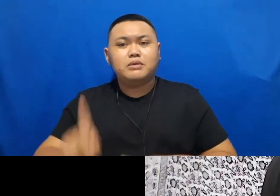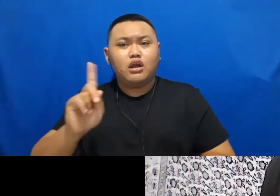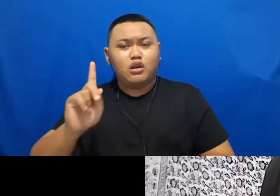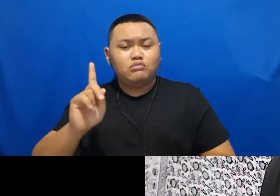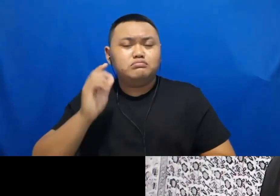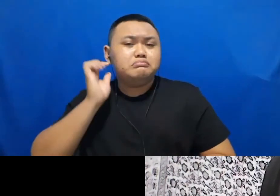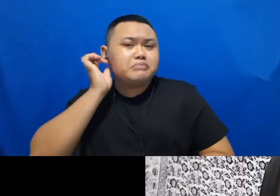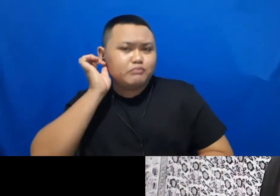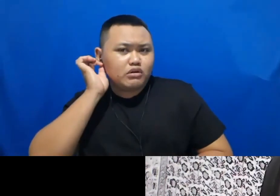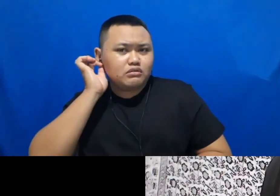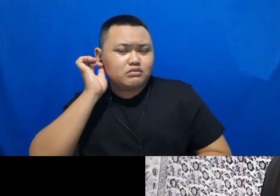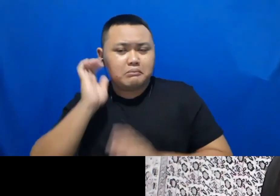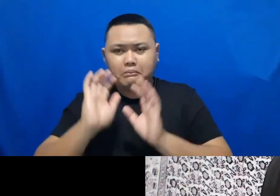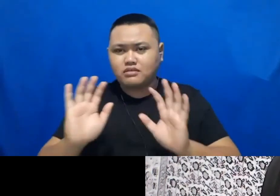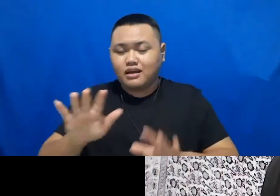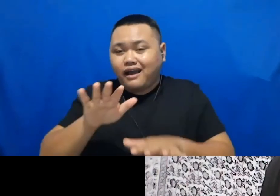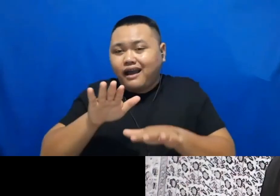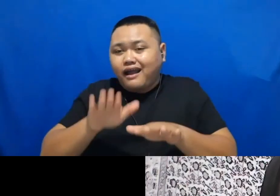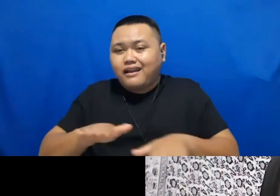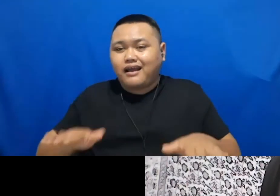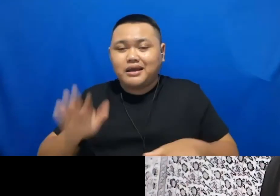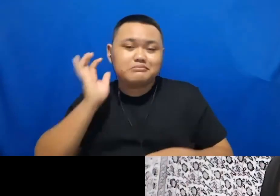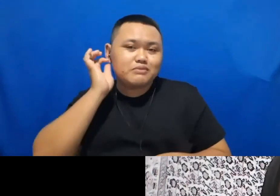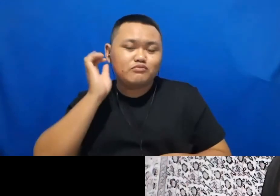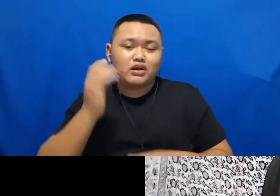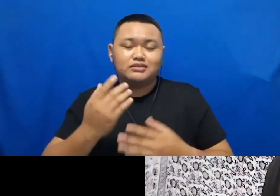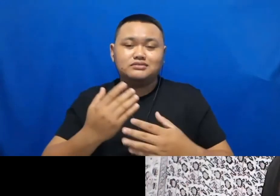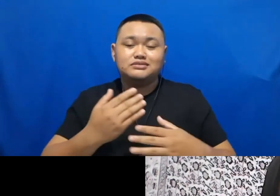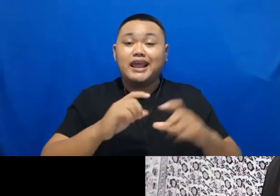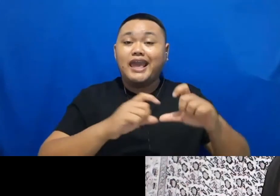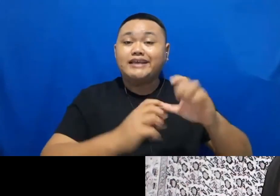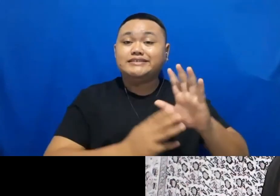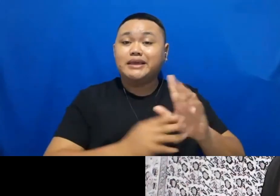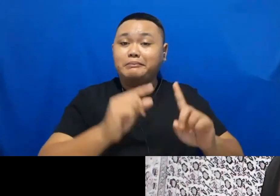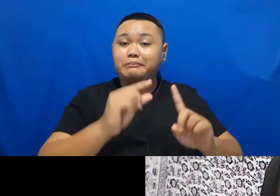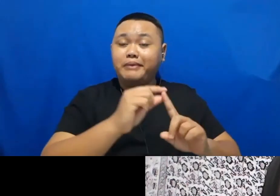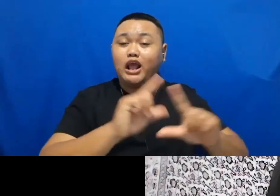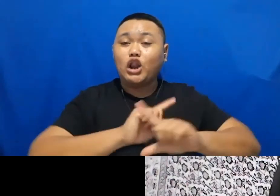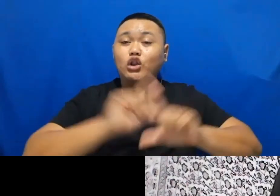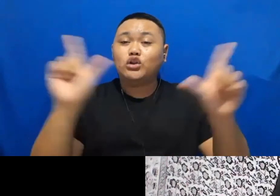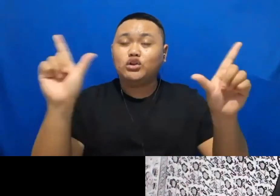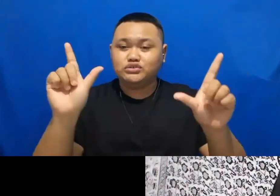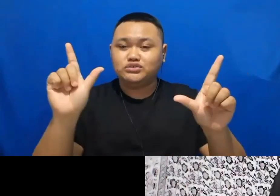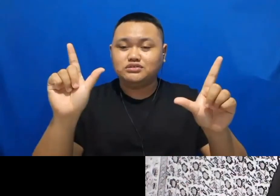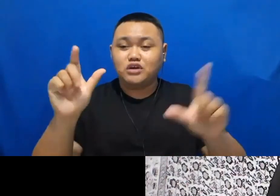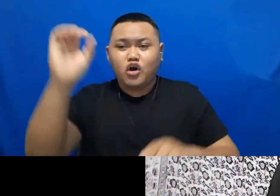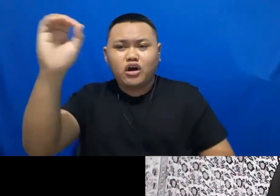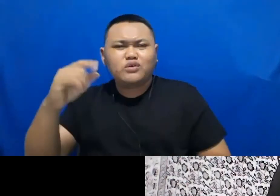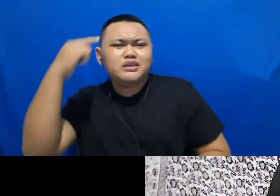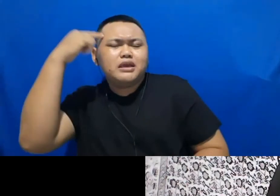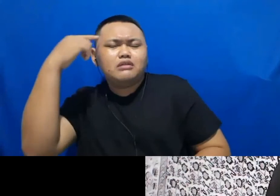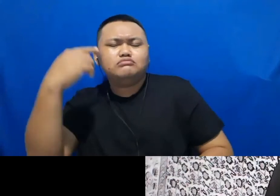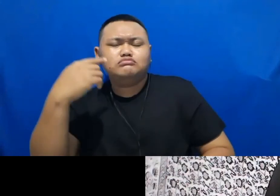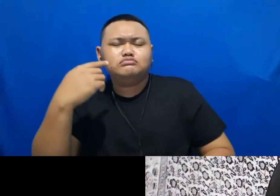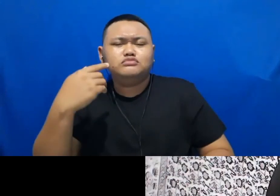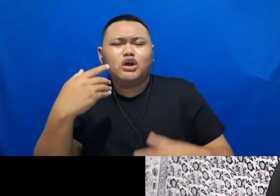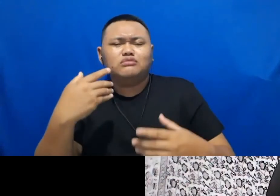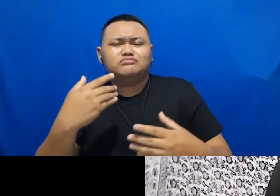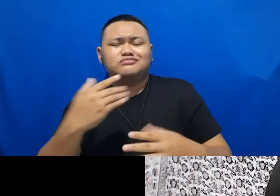itu. Karena itu perlu diambil langkah-langkah untuk mengakselerasinya, untuk memastikan bahwa perempuan